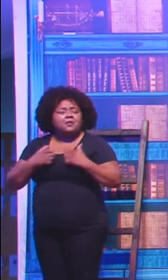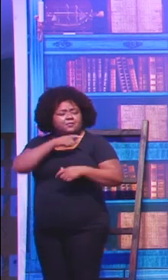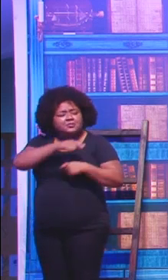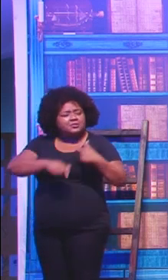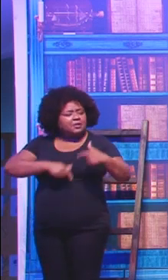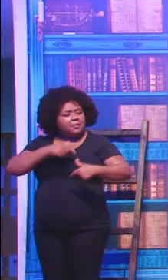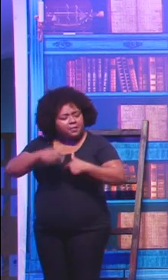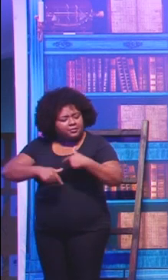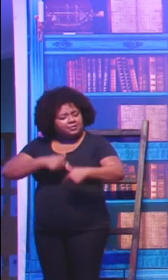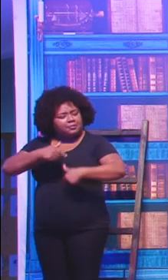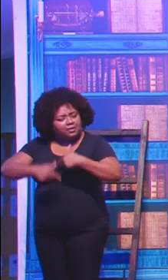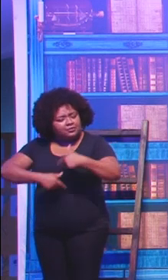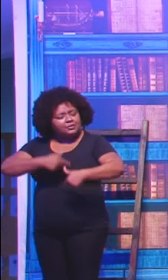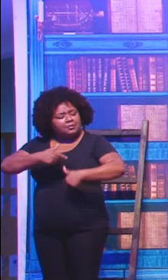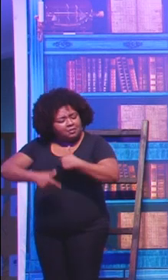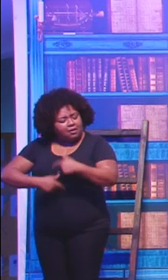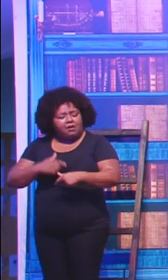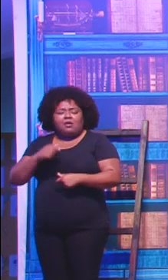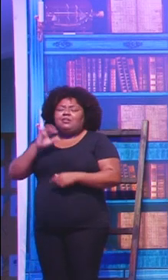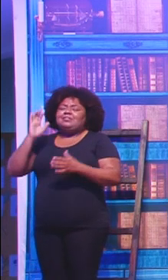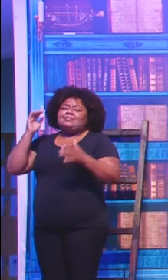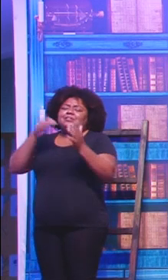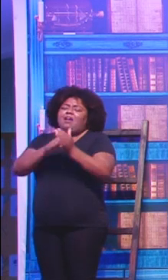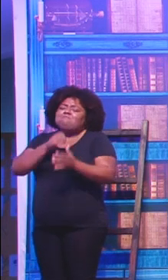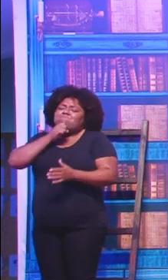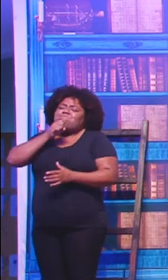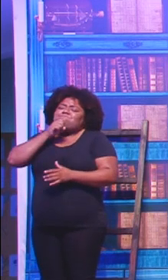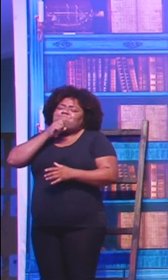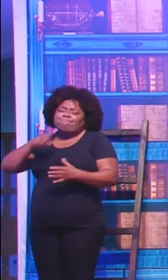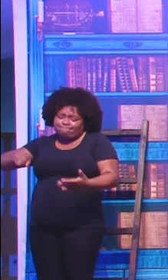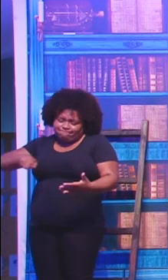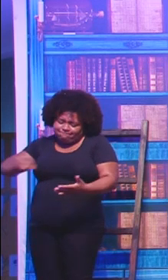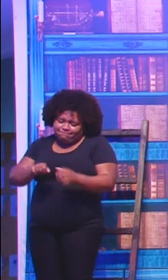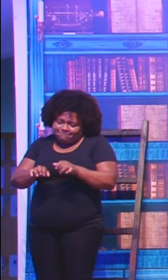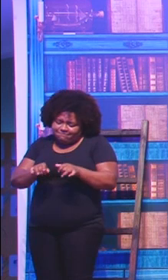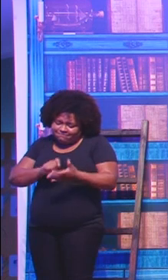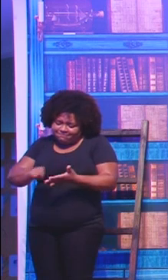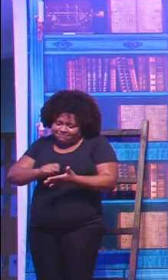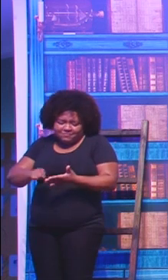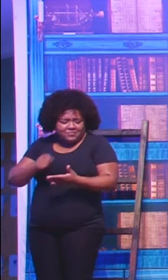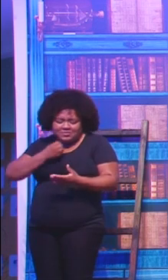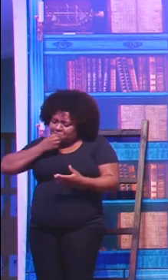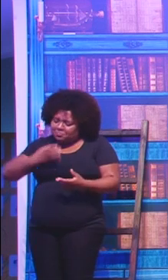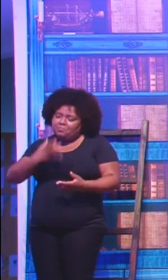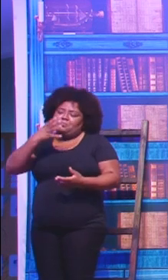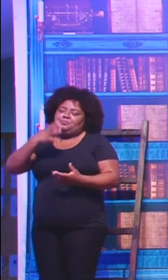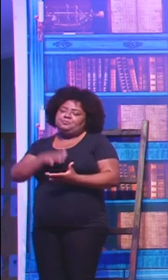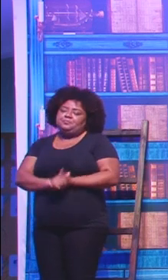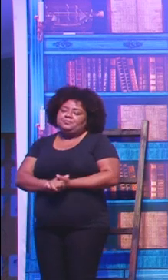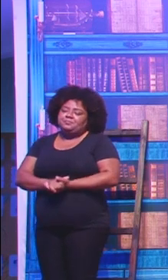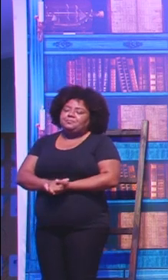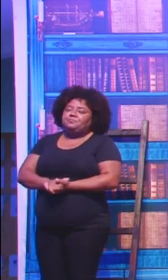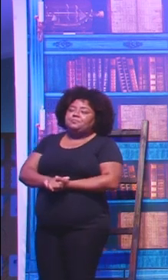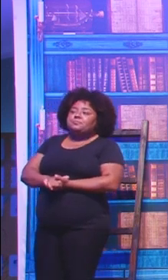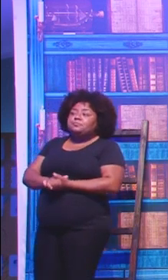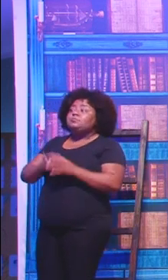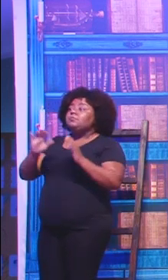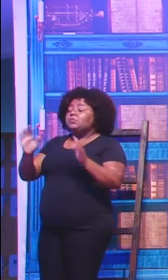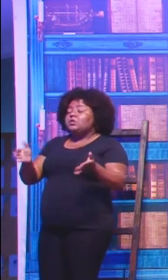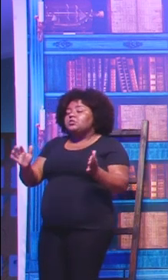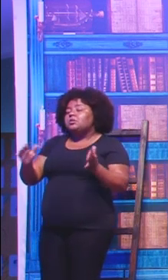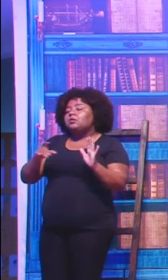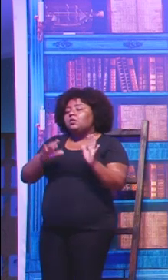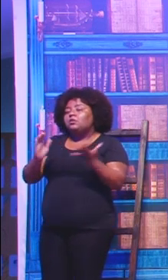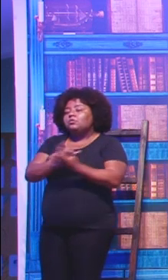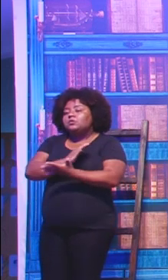bem velhinho. Tenho certeza que será uma produção maravilhosa, tá bom? Chegaram aqui algumas